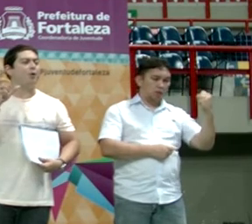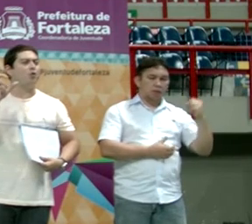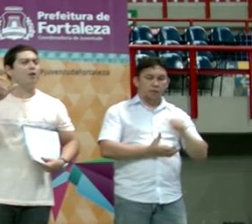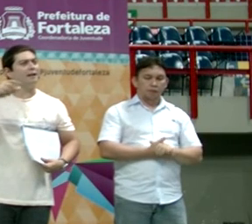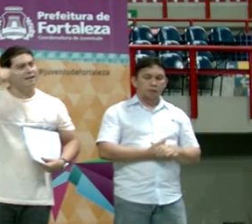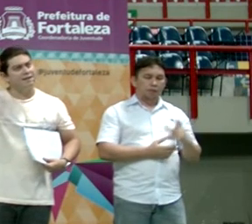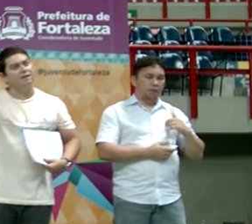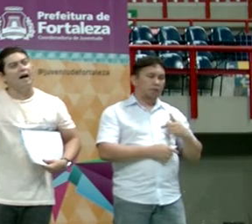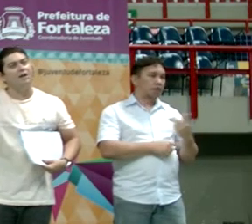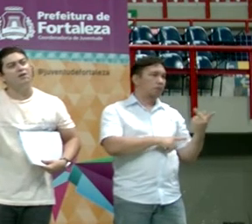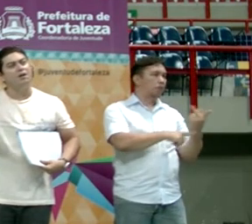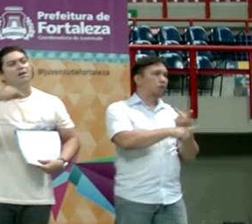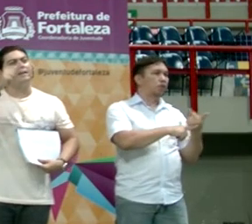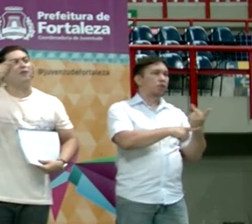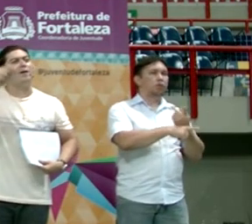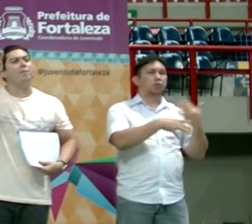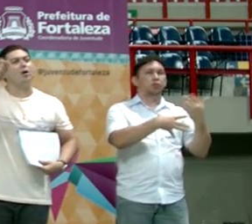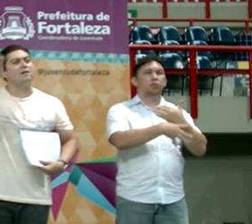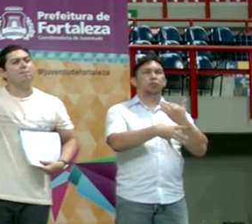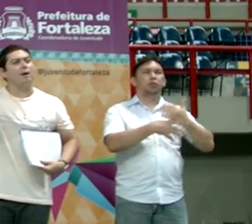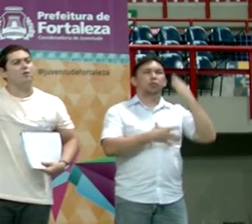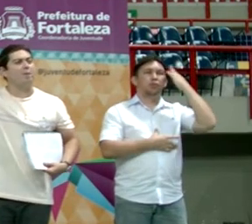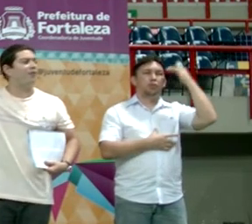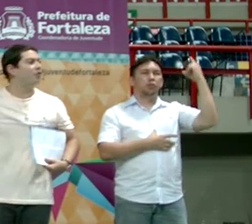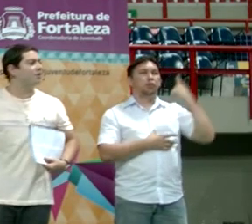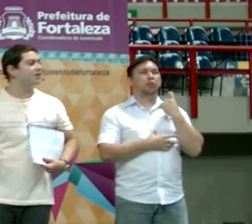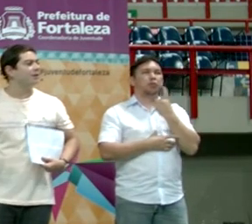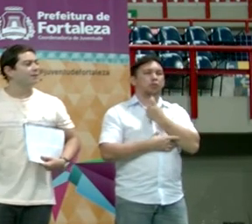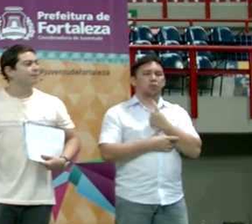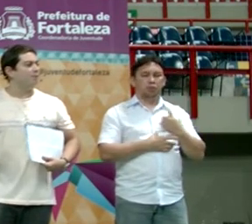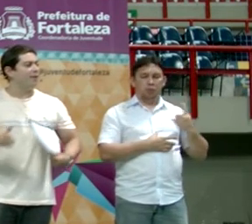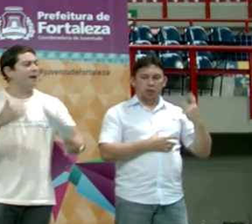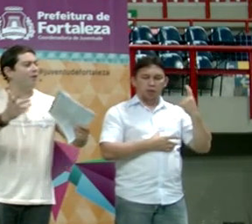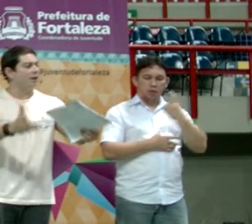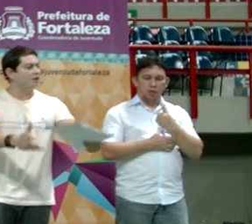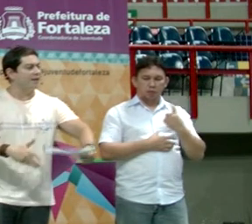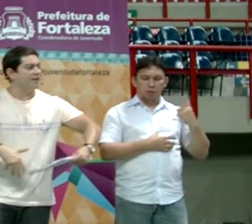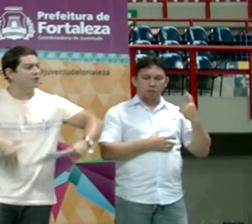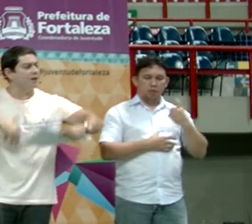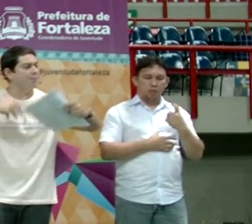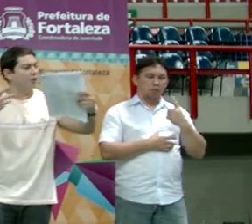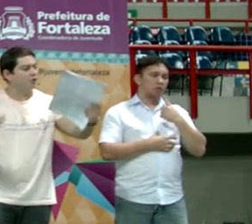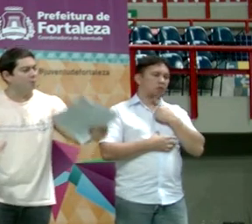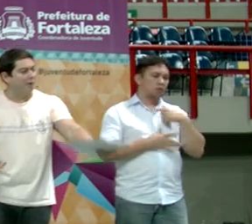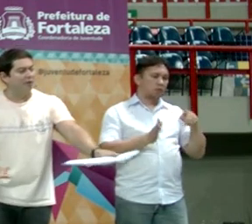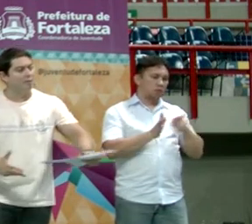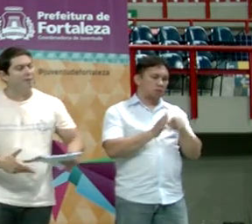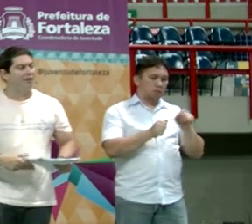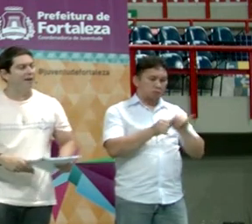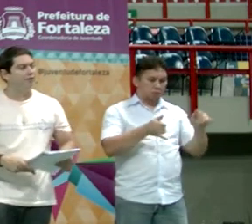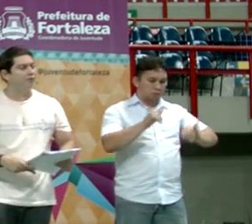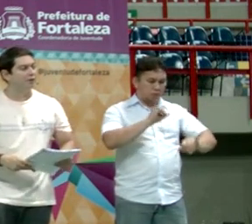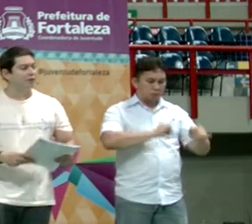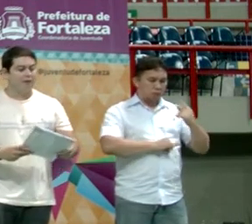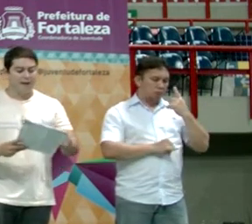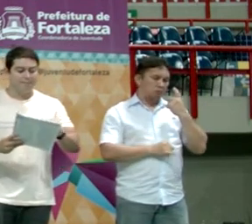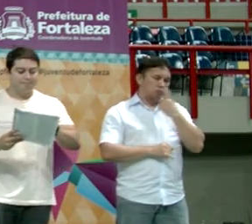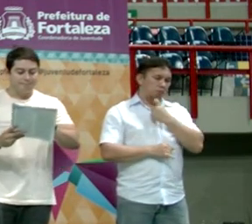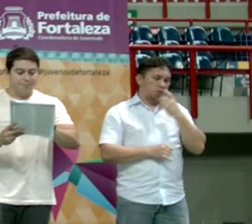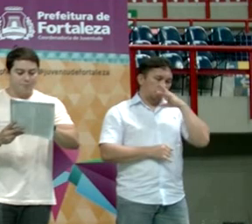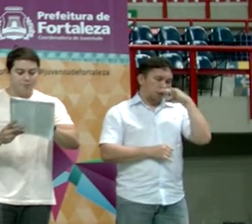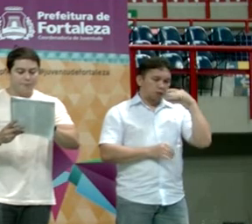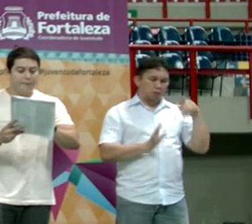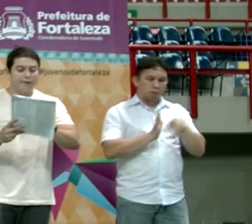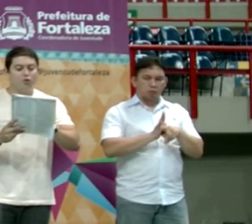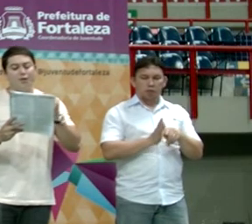ele sai procurando a cidade que é famosa pelos perfumes, porque é o grande desejo dele produzir o perfume perfeito,